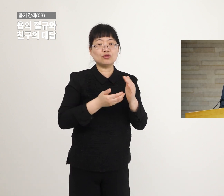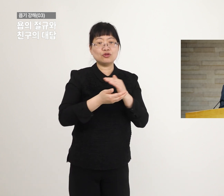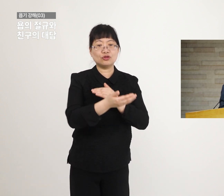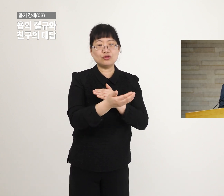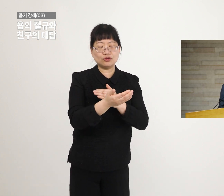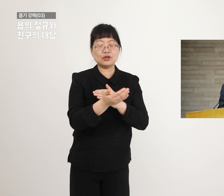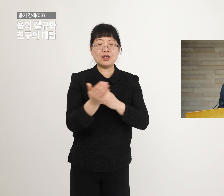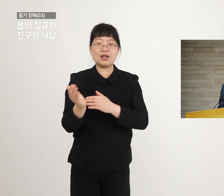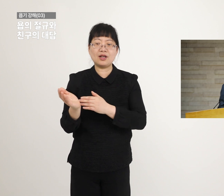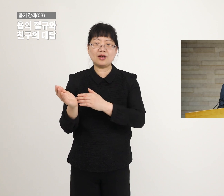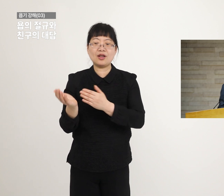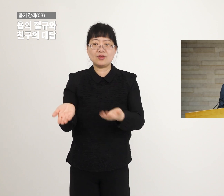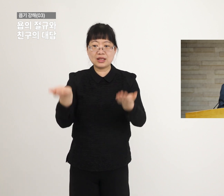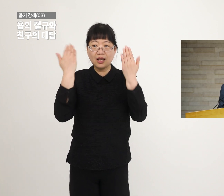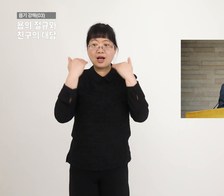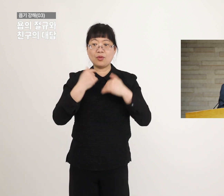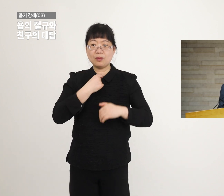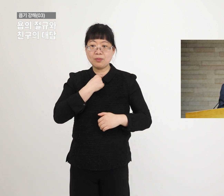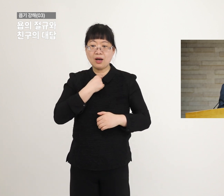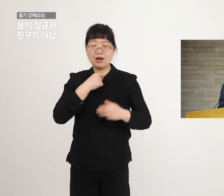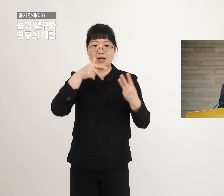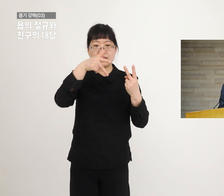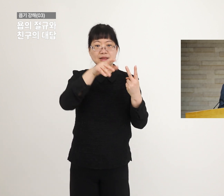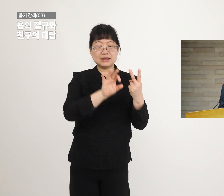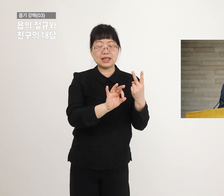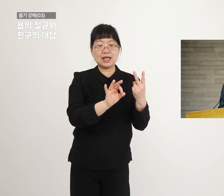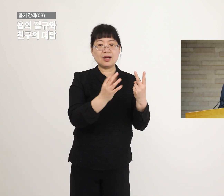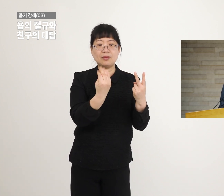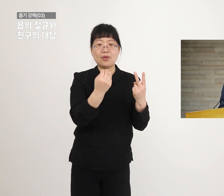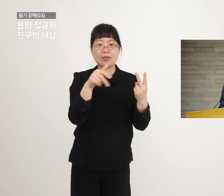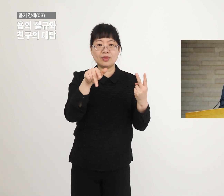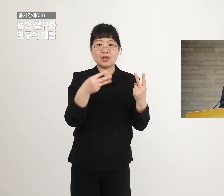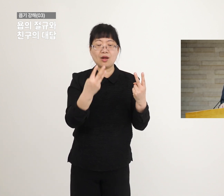절을 보시냐 하면 욥기